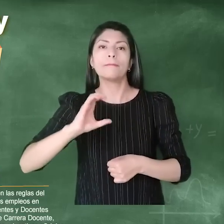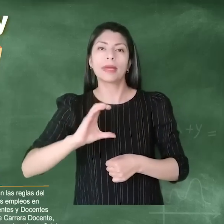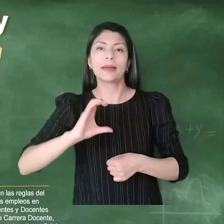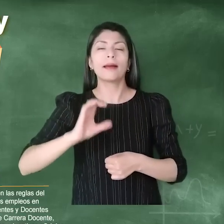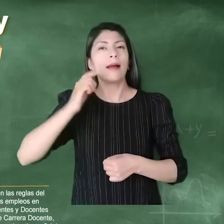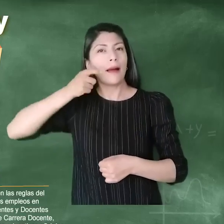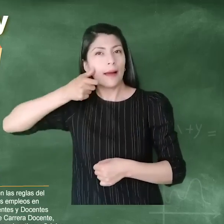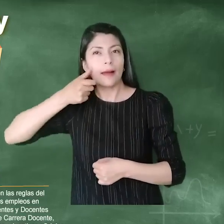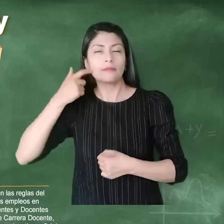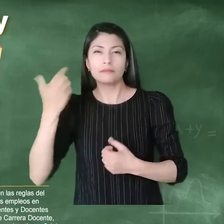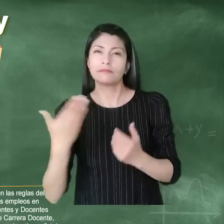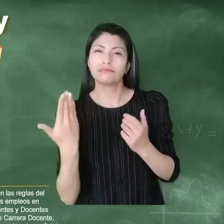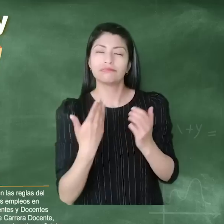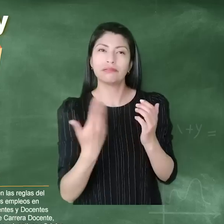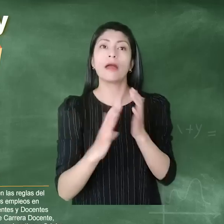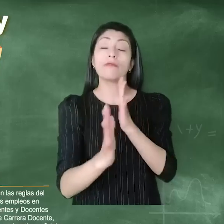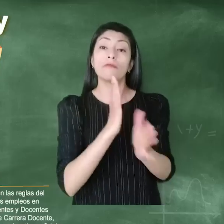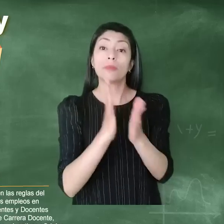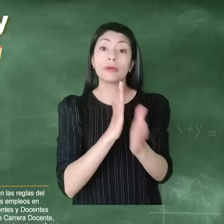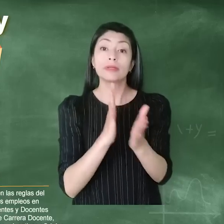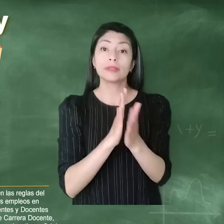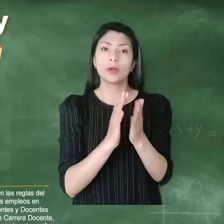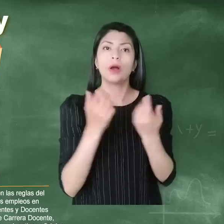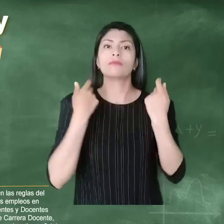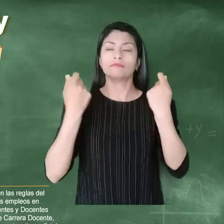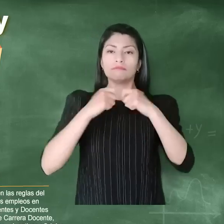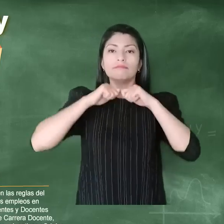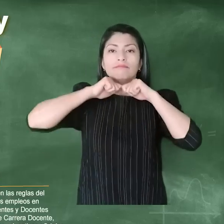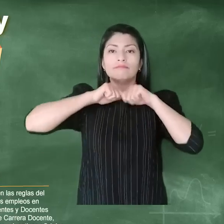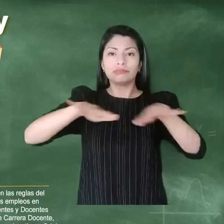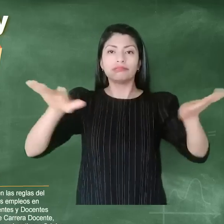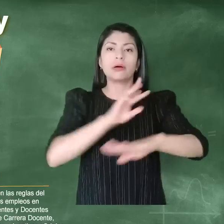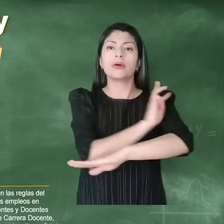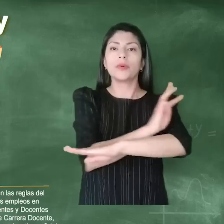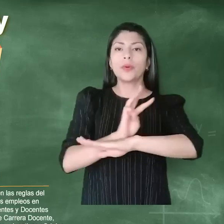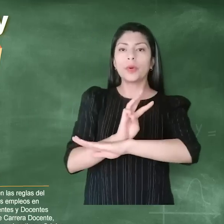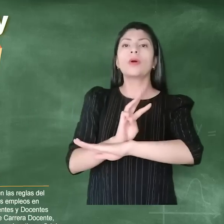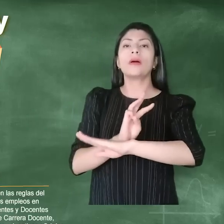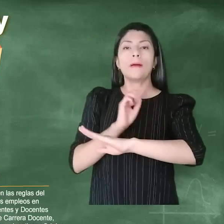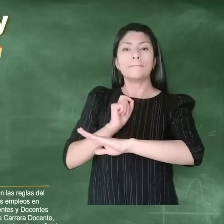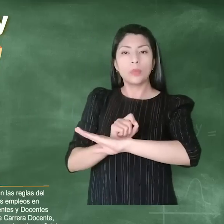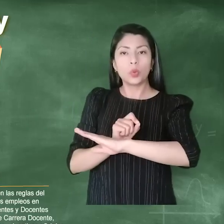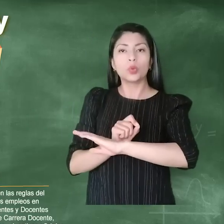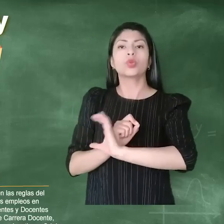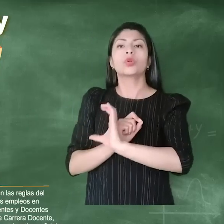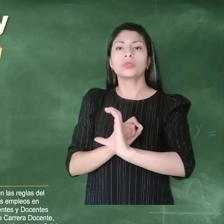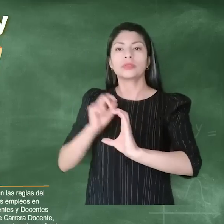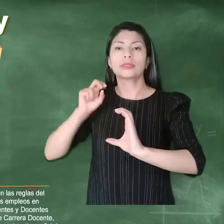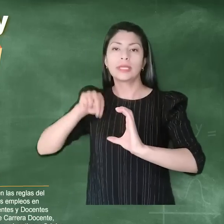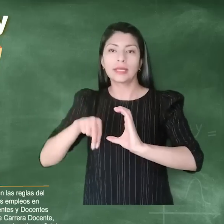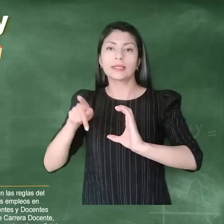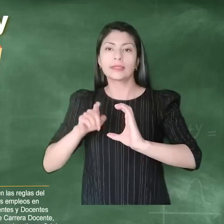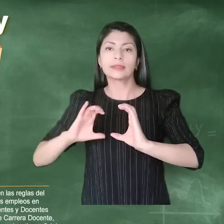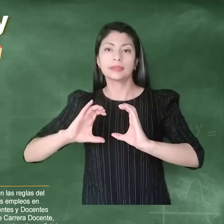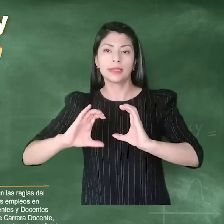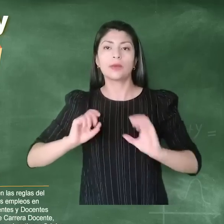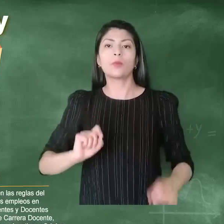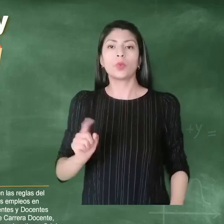UPEC registrada por dicha entidad, información que se encuentra publicada en la página web de la